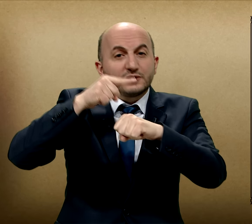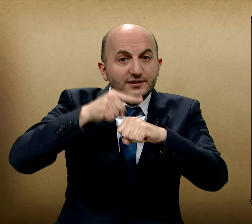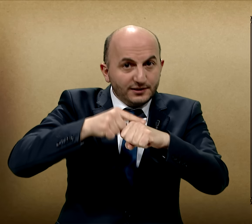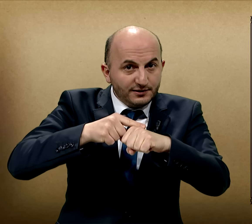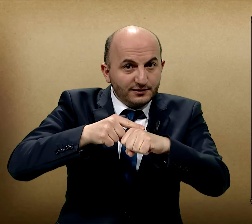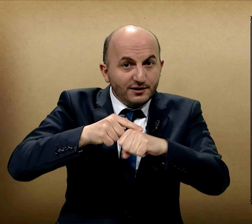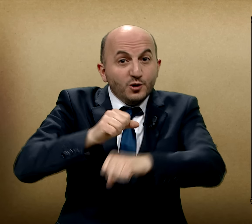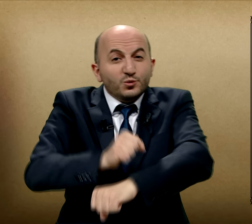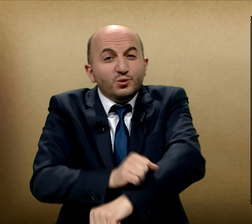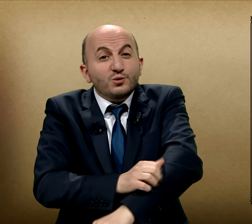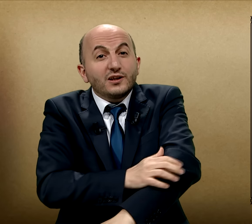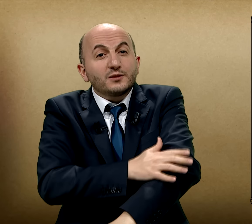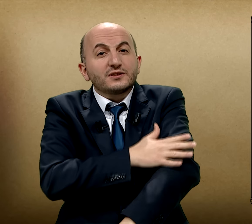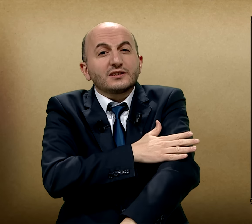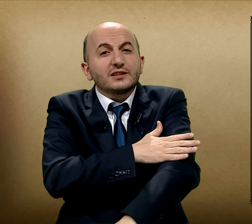inancımızı, duygularımızı,